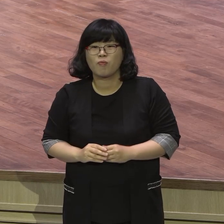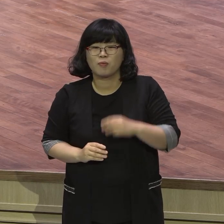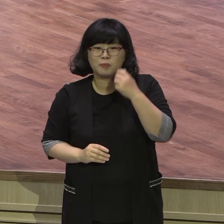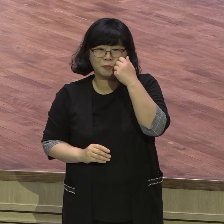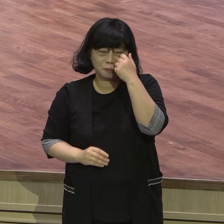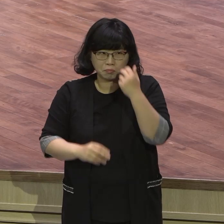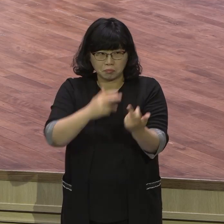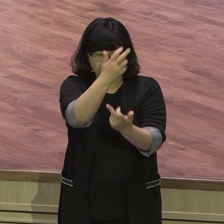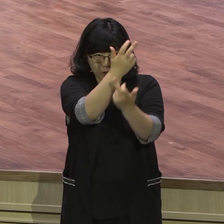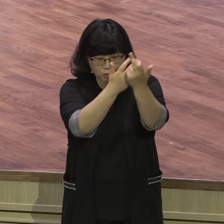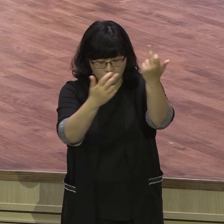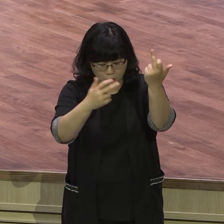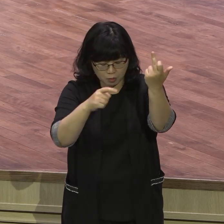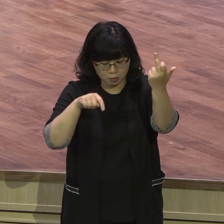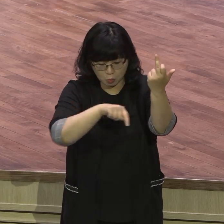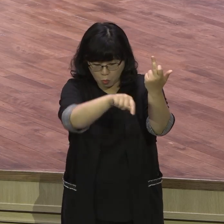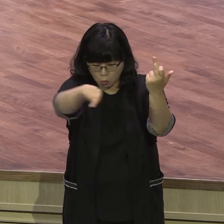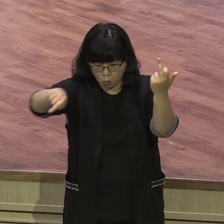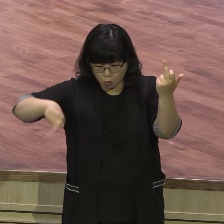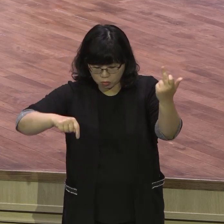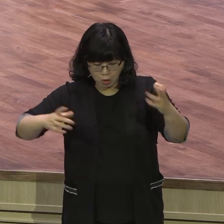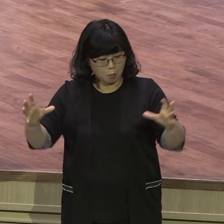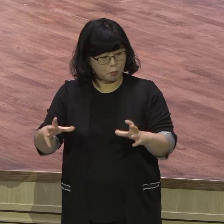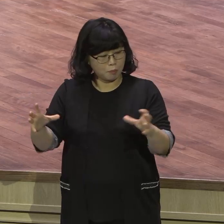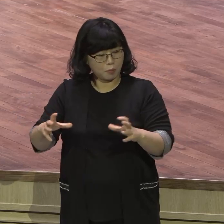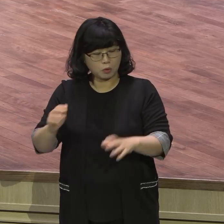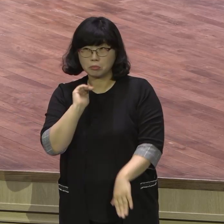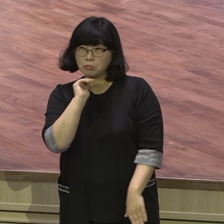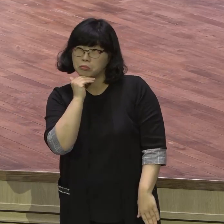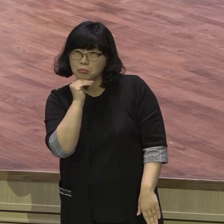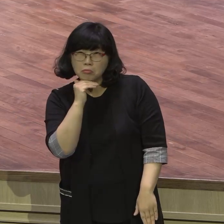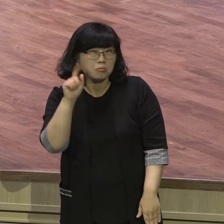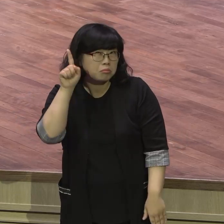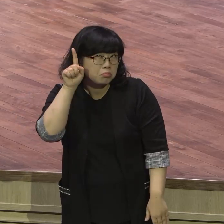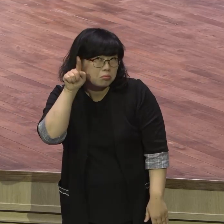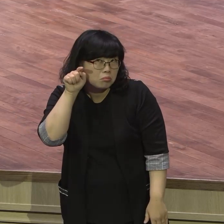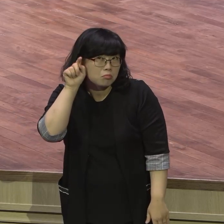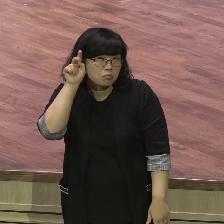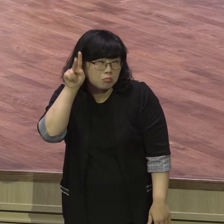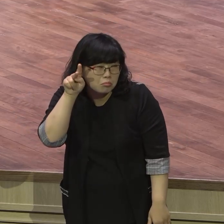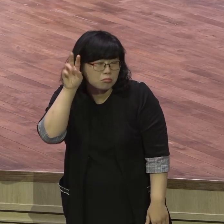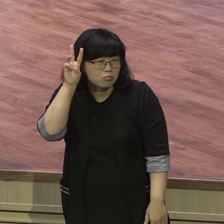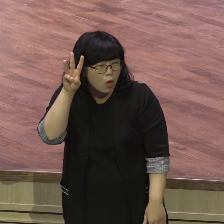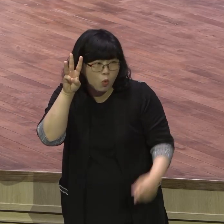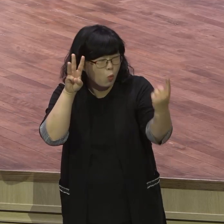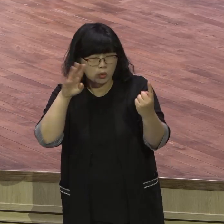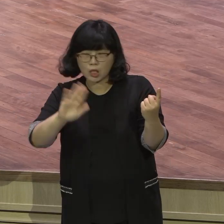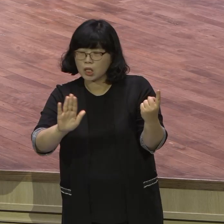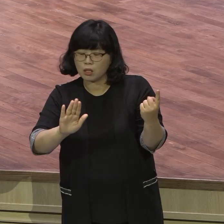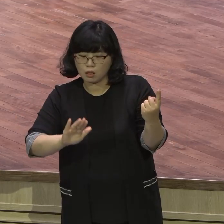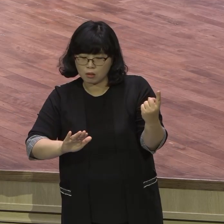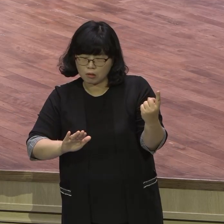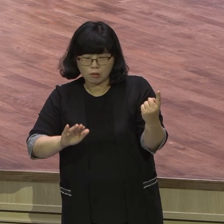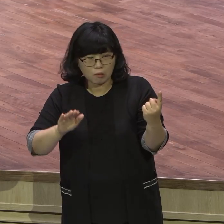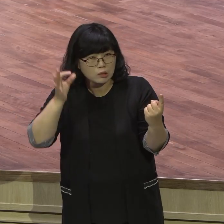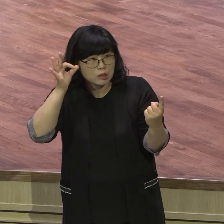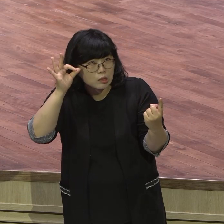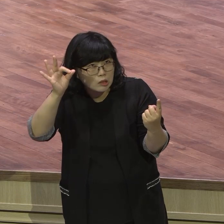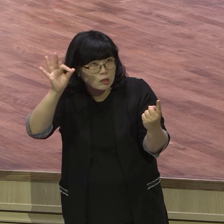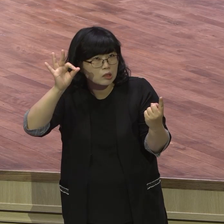불편하지요. 그런데 그게 올라간 모세가 한 3일 지나면 올 줄 알았더니 10일 지나도 20일 지나도 안 와.